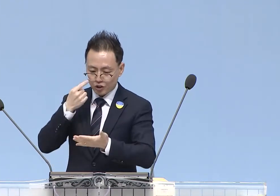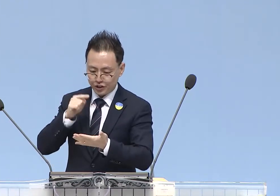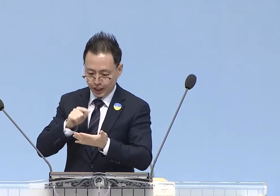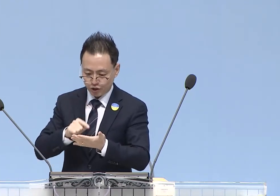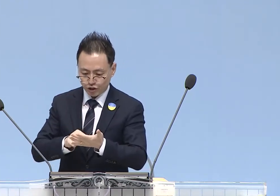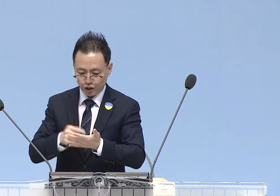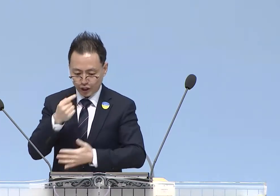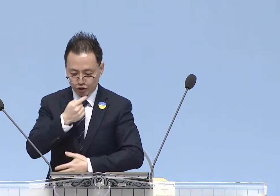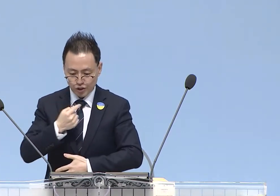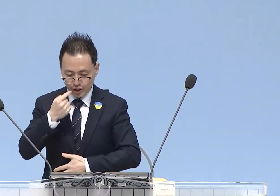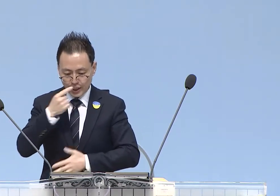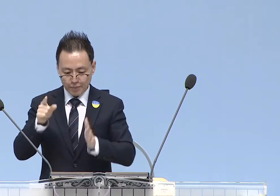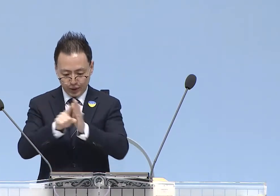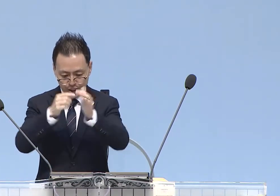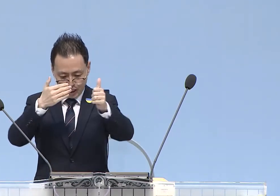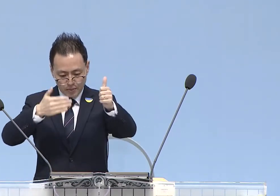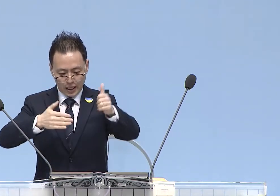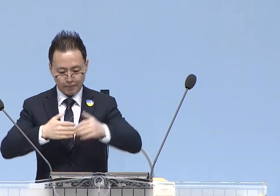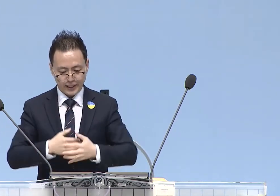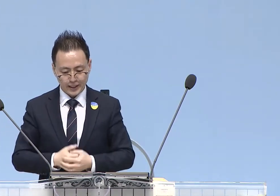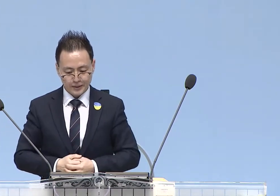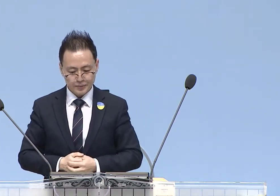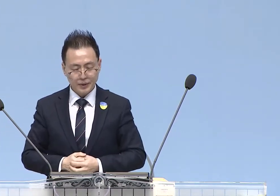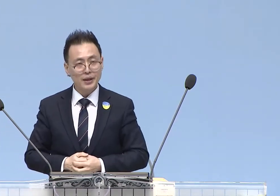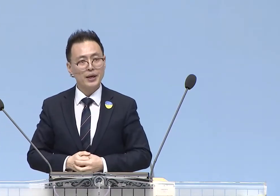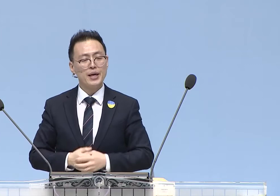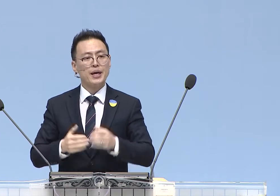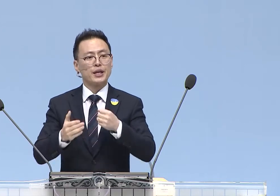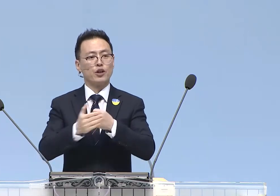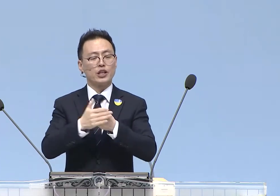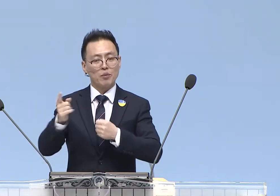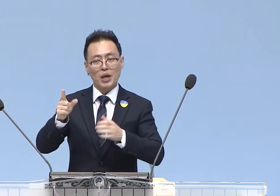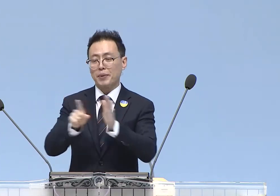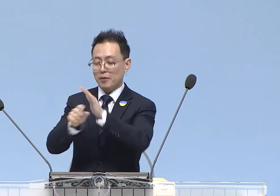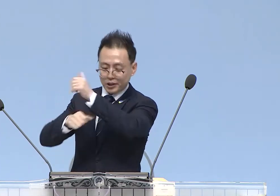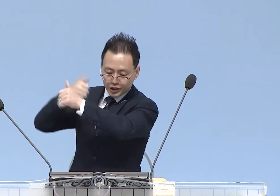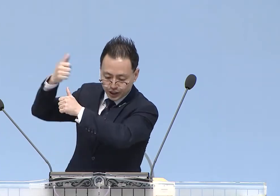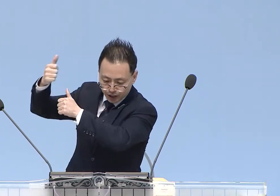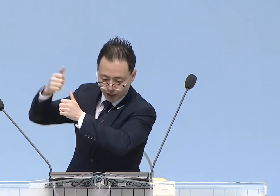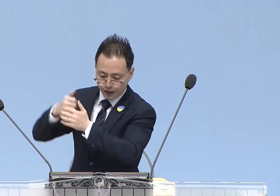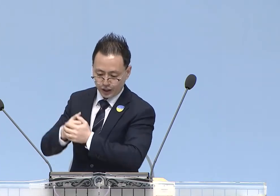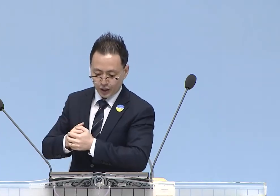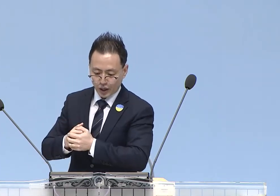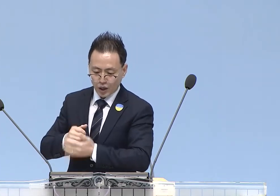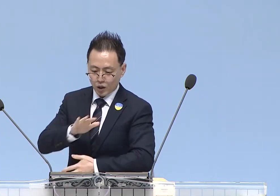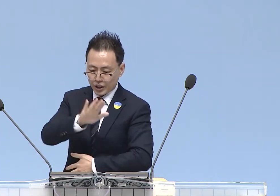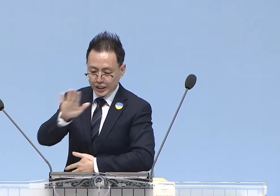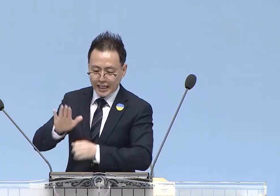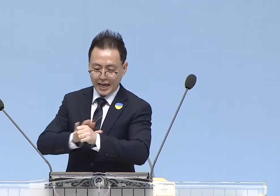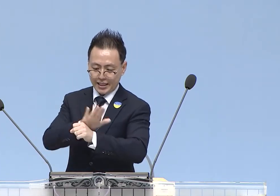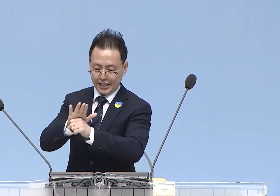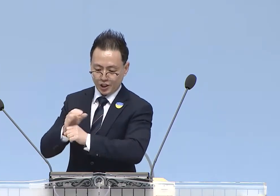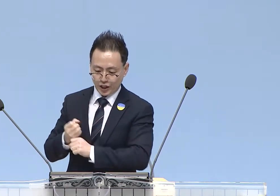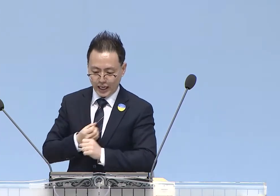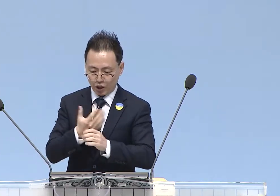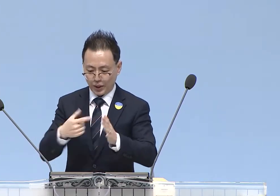성취의 증거인 줄 믿으시기 바랍니다. 그렇기 때문에 믿음의 선진들은 그 사랑을 전하기